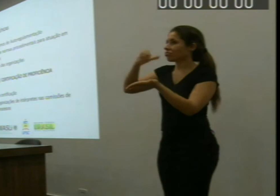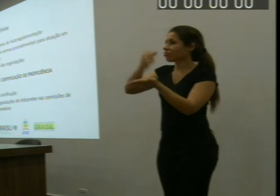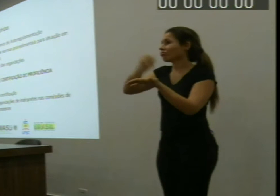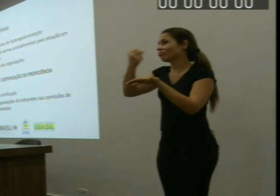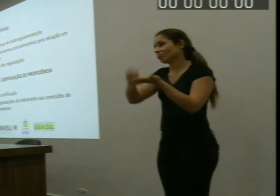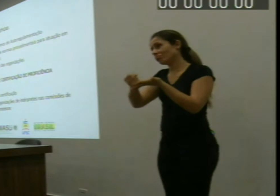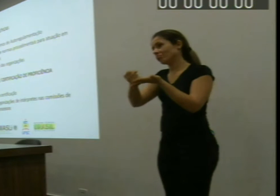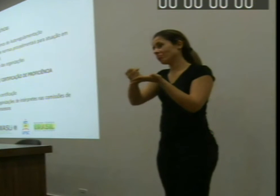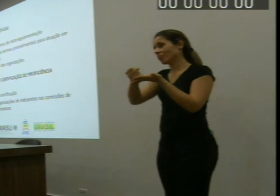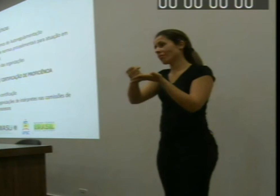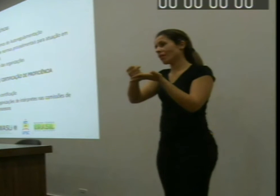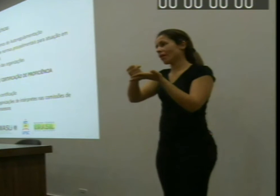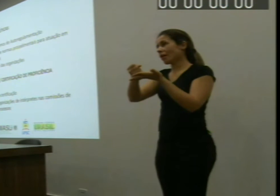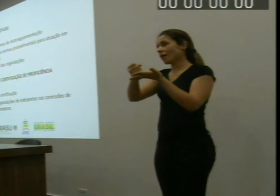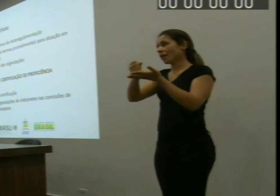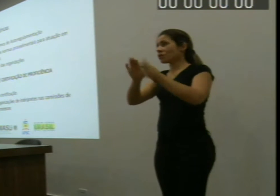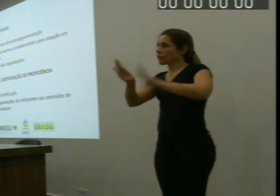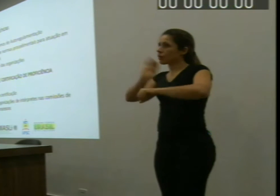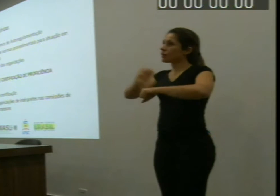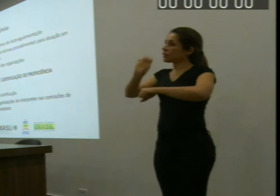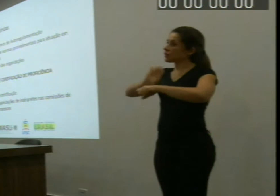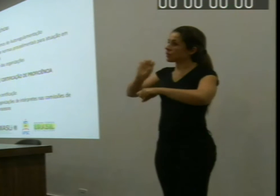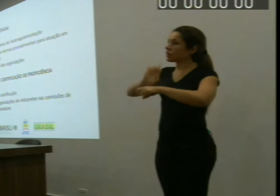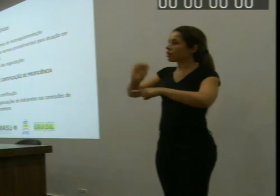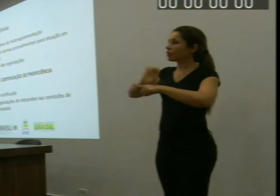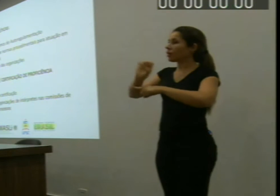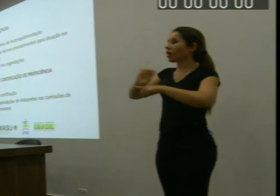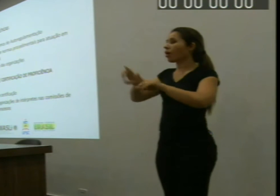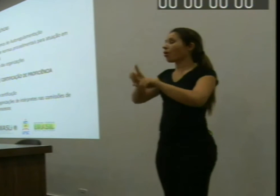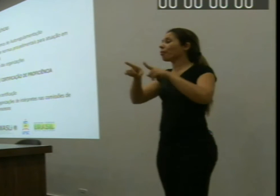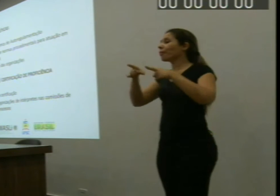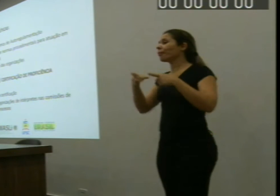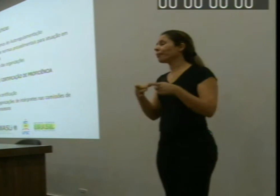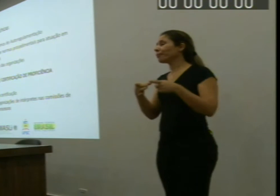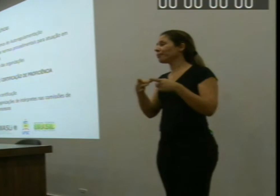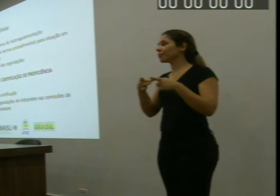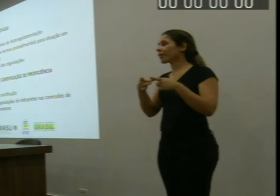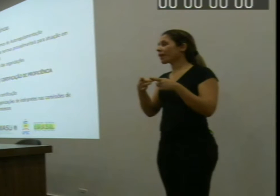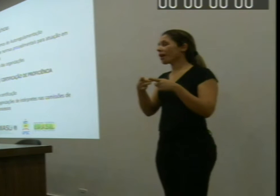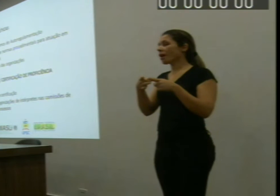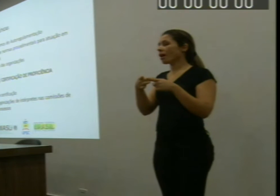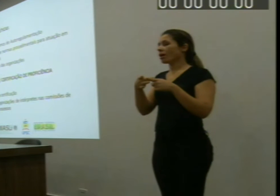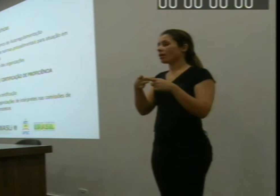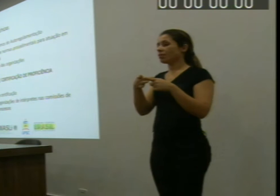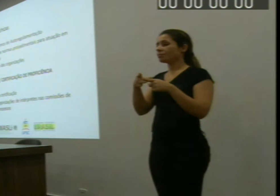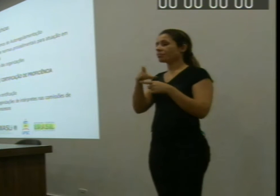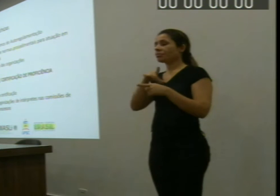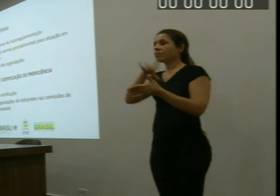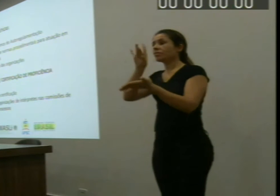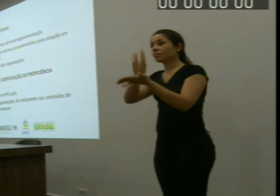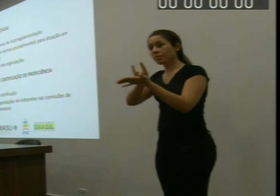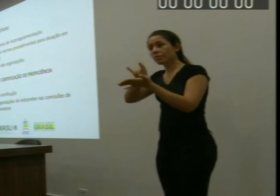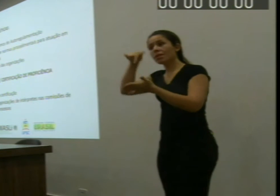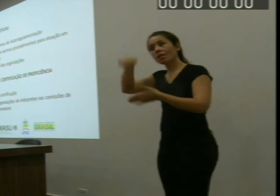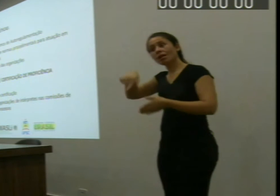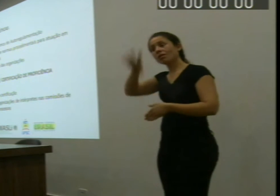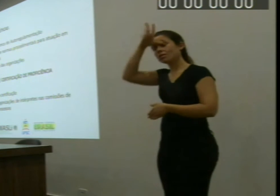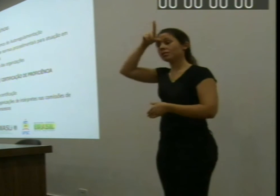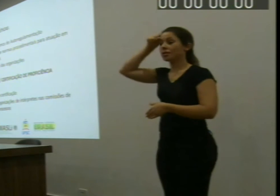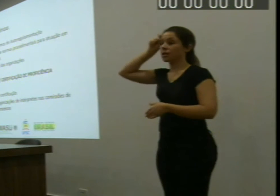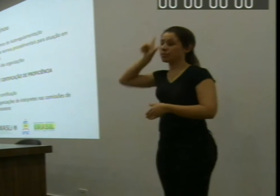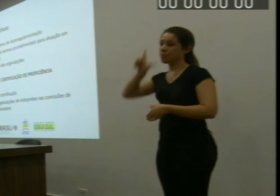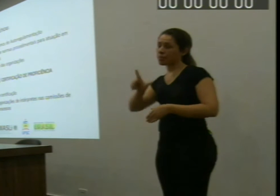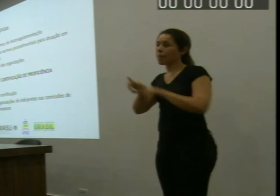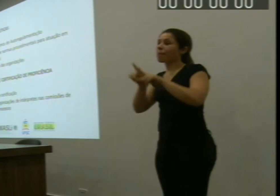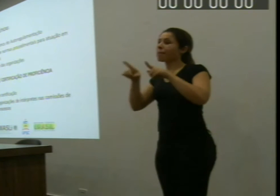abrangência apenas Estadual né que seja vá aqui no no no estado de Mato Grosso do Sul Mas que que que seja nos moldes